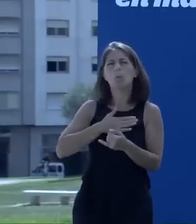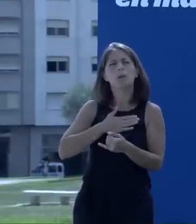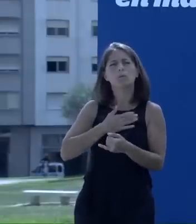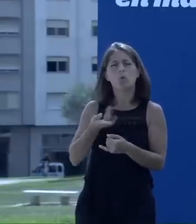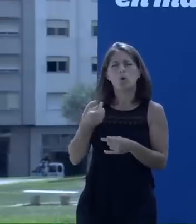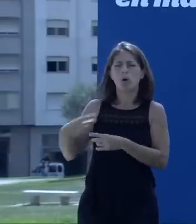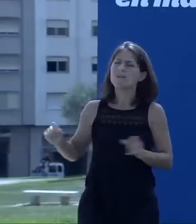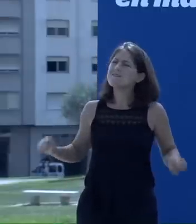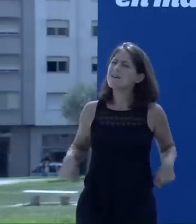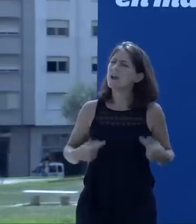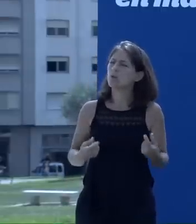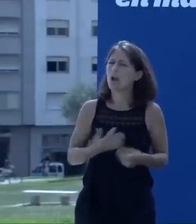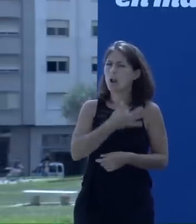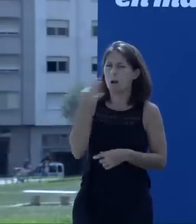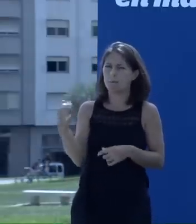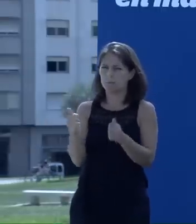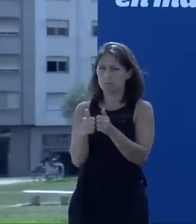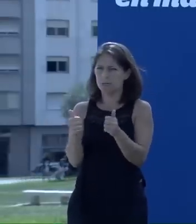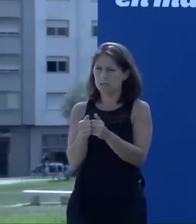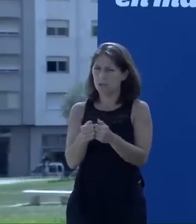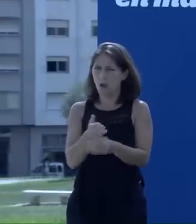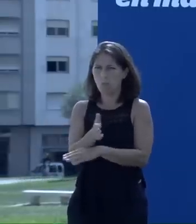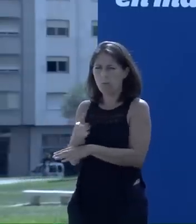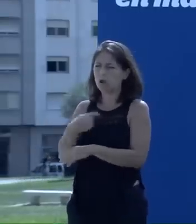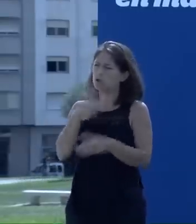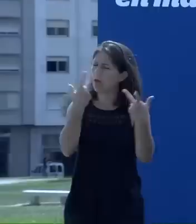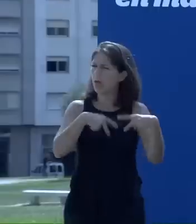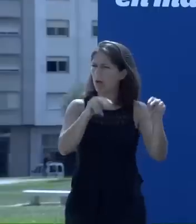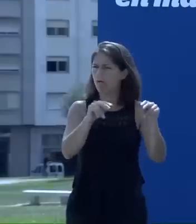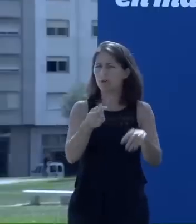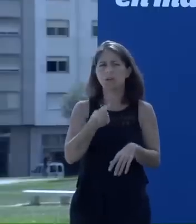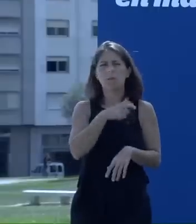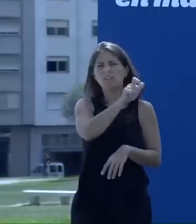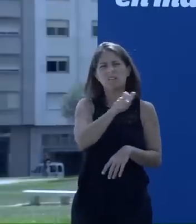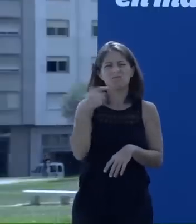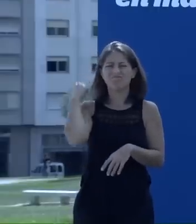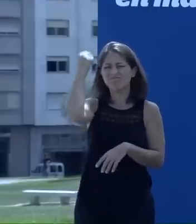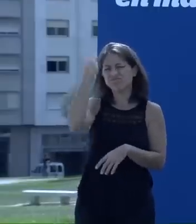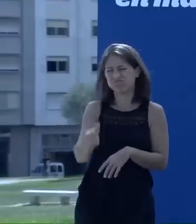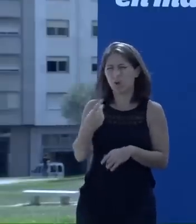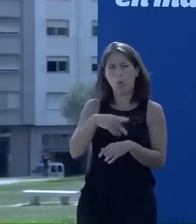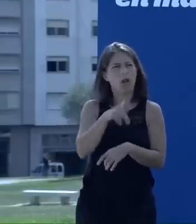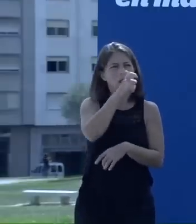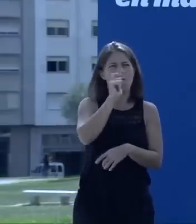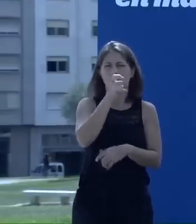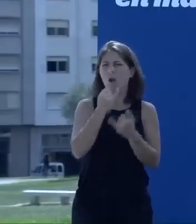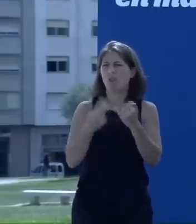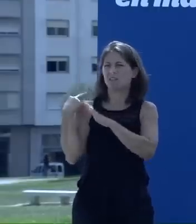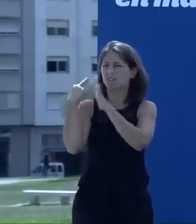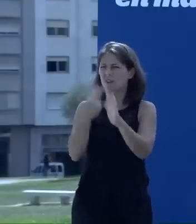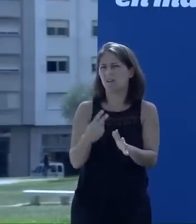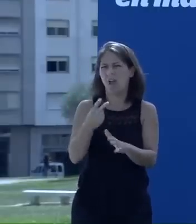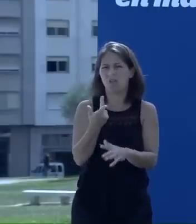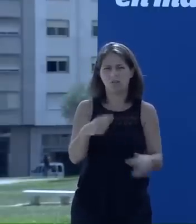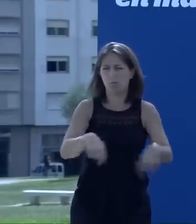inmaterial. Fai falta un día inteiro para enumerar as desfeitas de Feijóo durante estes últimos 7 anos.